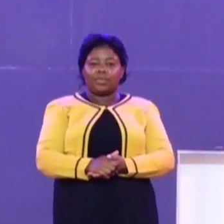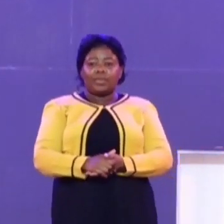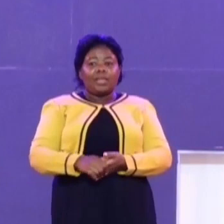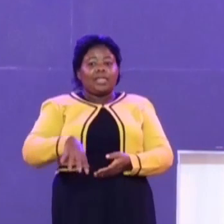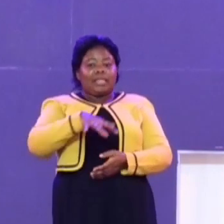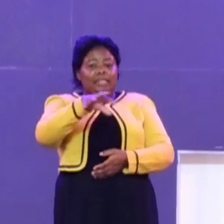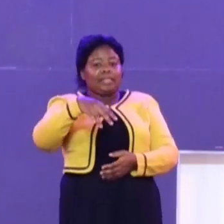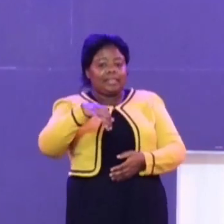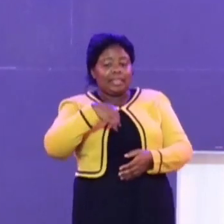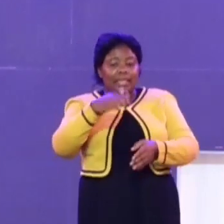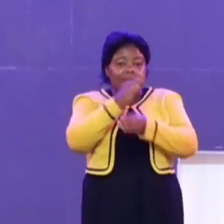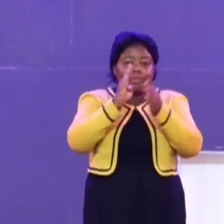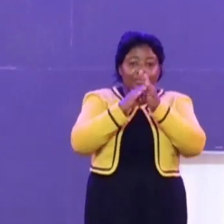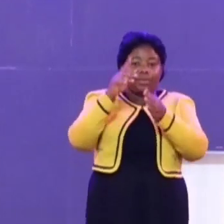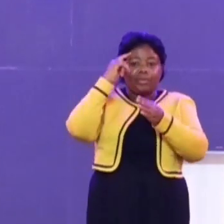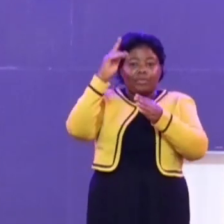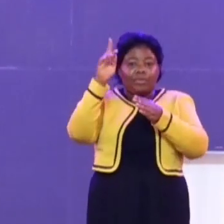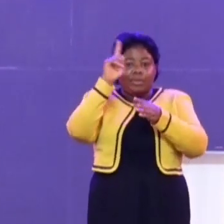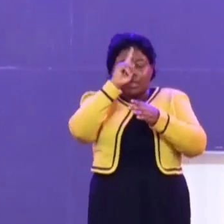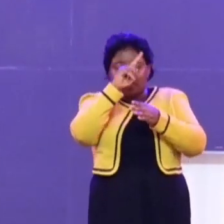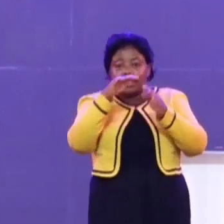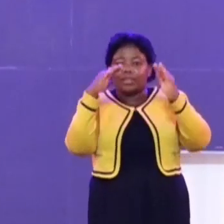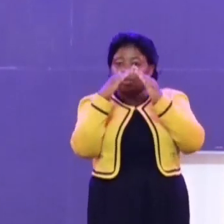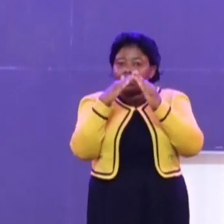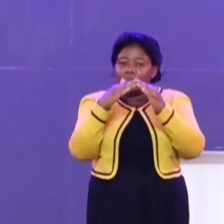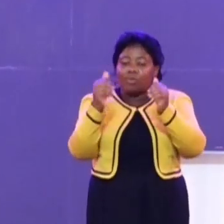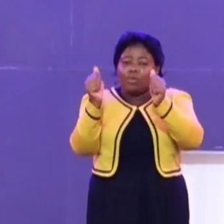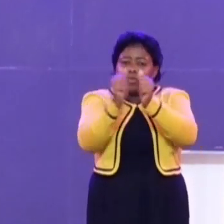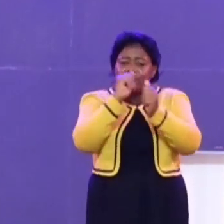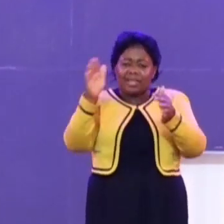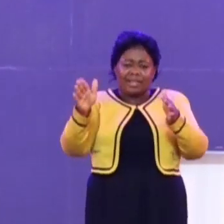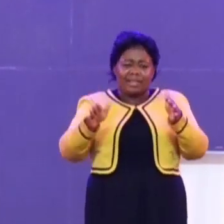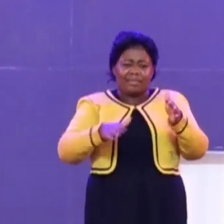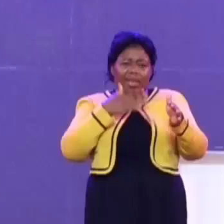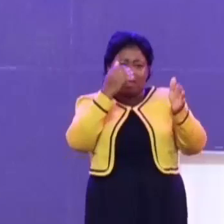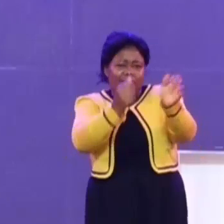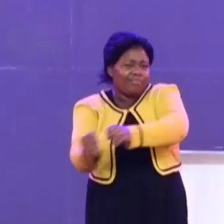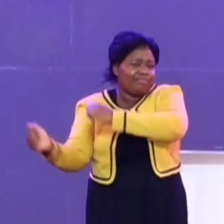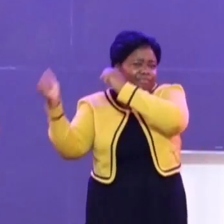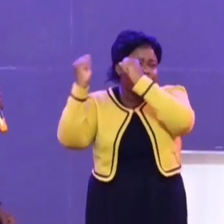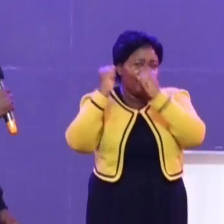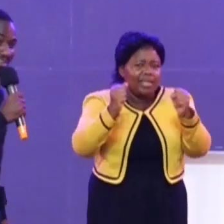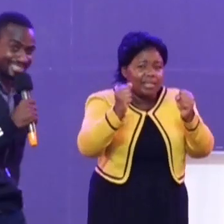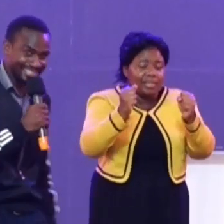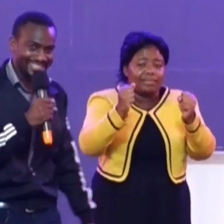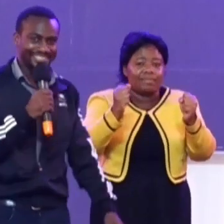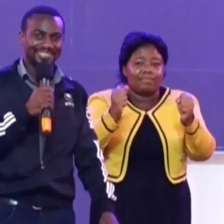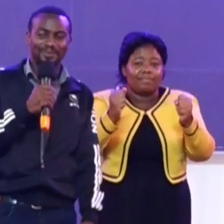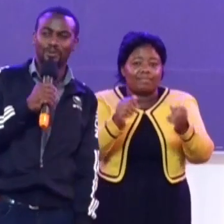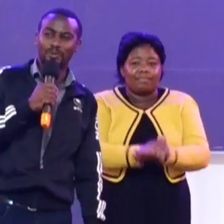Chenazimba okube nyumba yaba kabaka namanya agobu yinza wange. Ulida namanyi agobu yinza